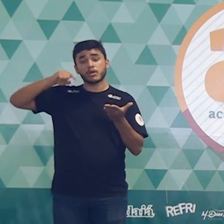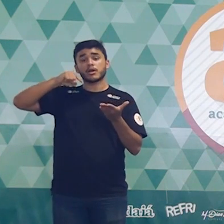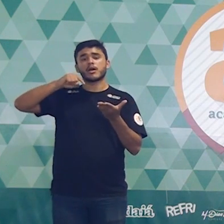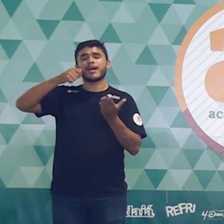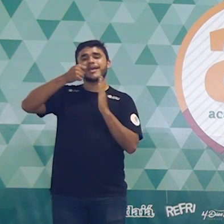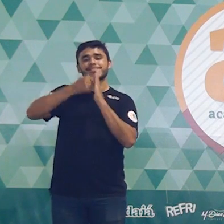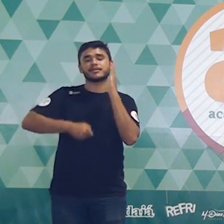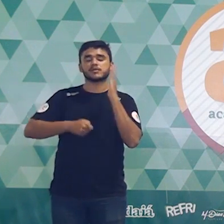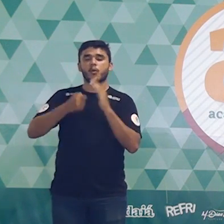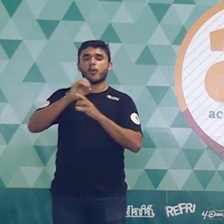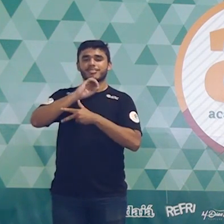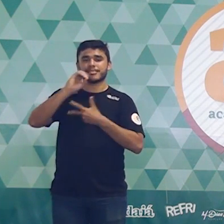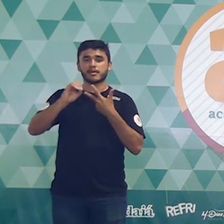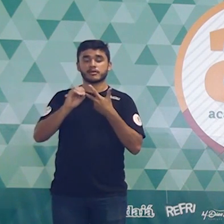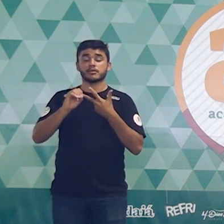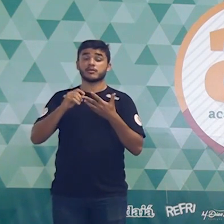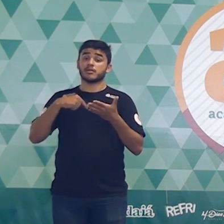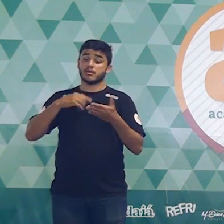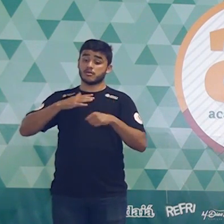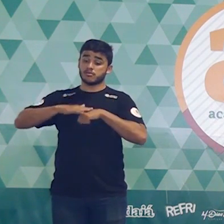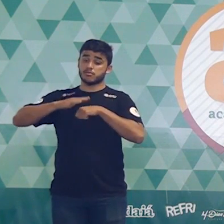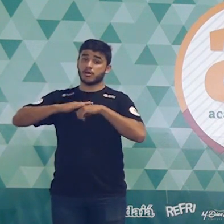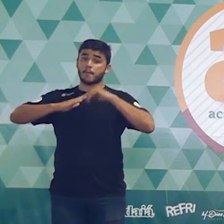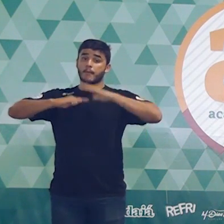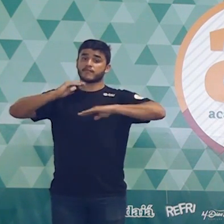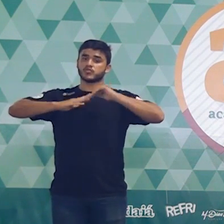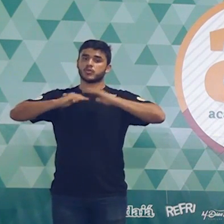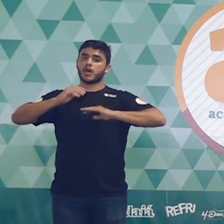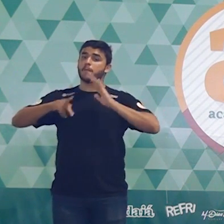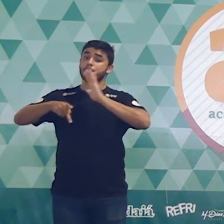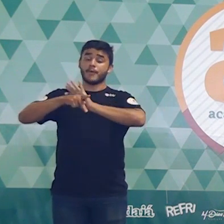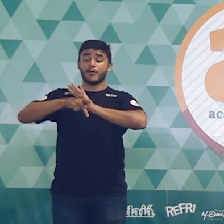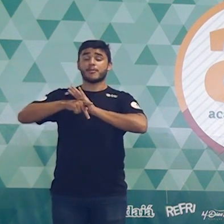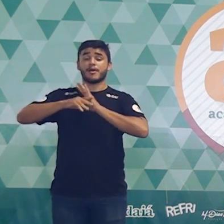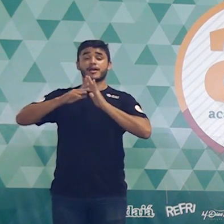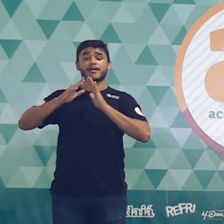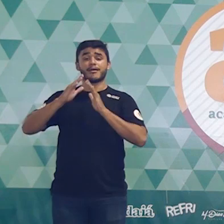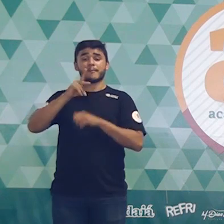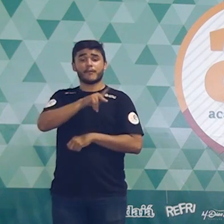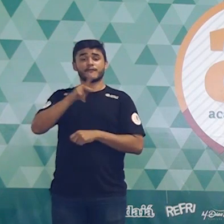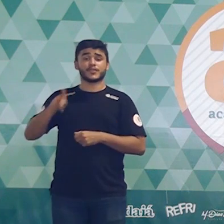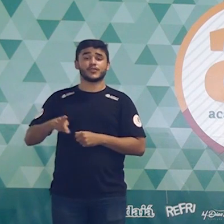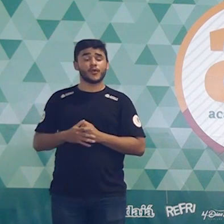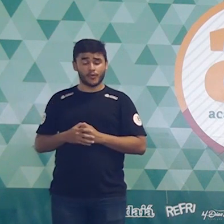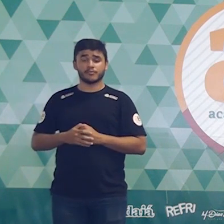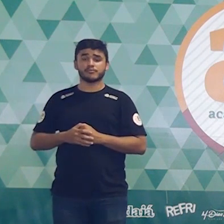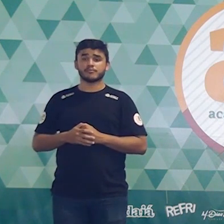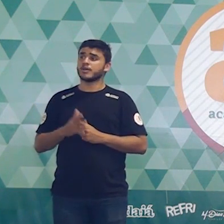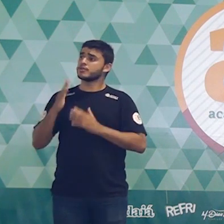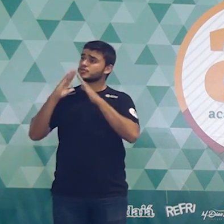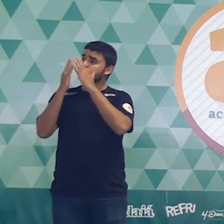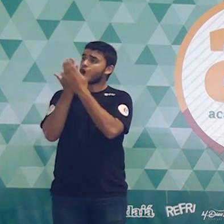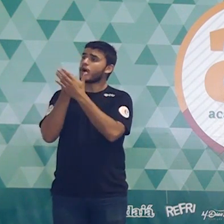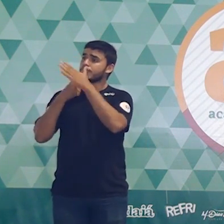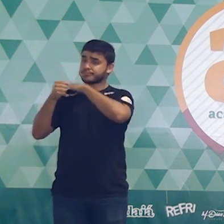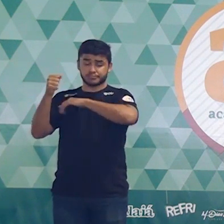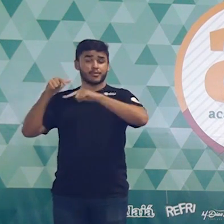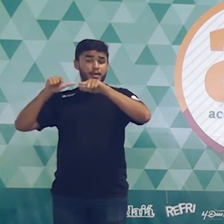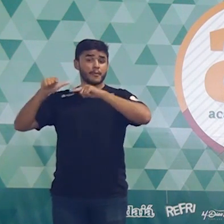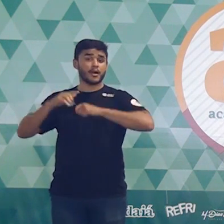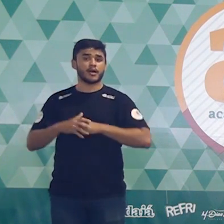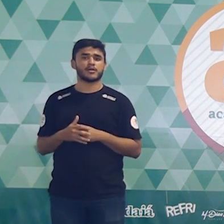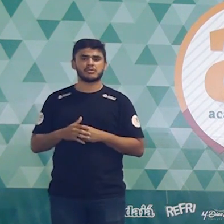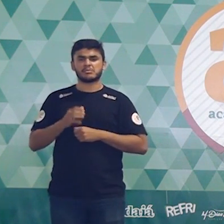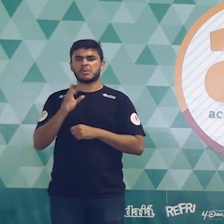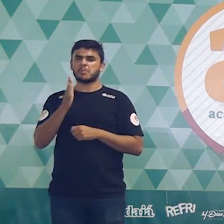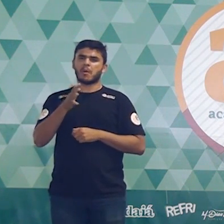municipal, estadual ou federal, ou que esteja em alguma especialização, em algum mestrado. Esse pessoal corrige redação. São 6.000